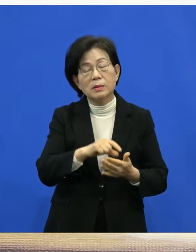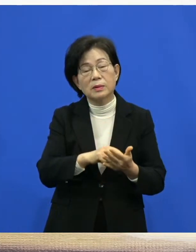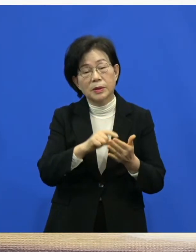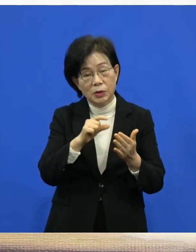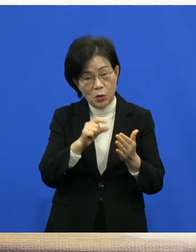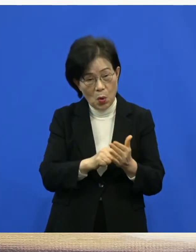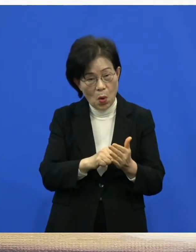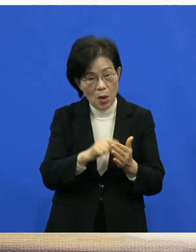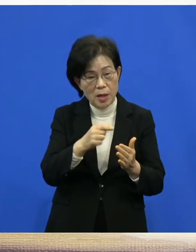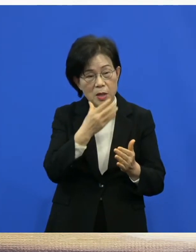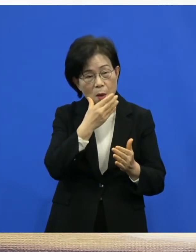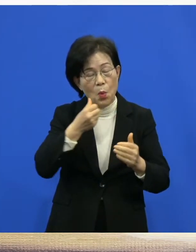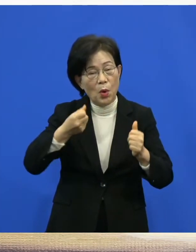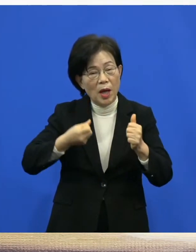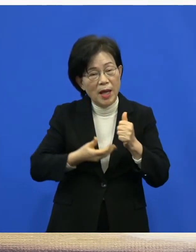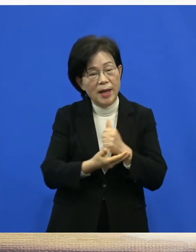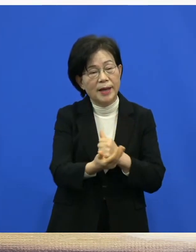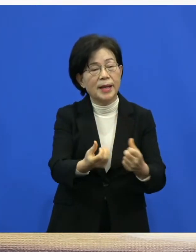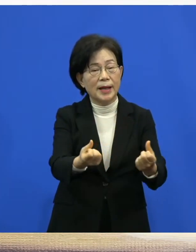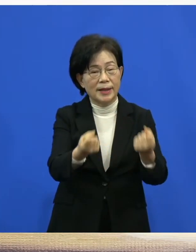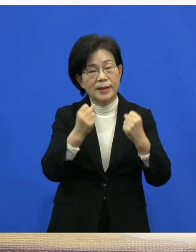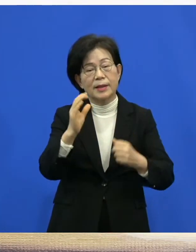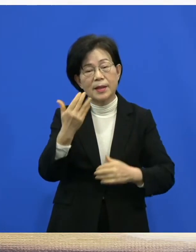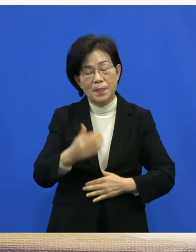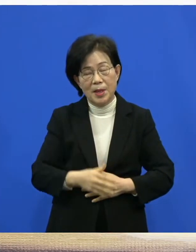이게 복의 영향력입니다.